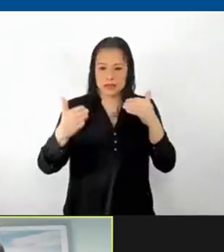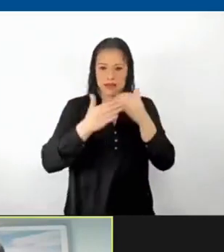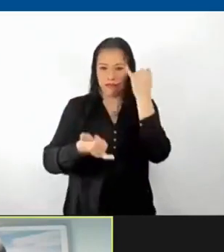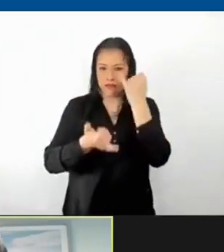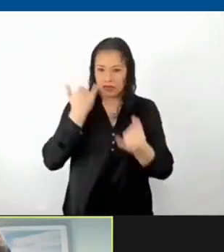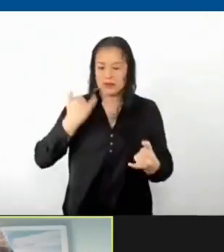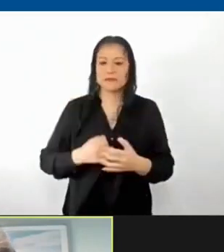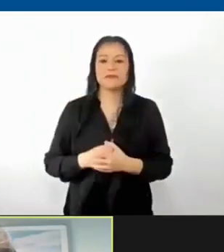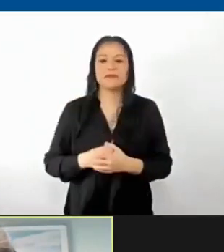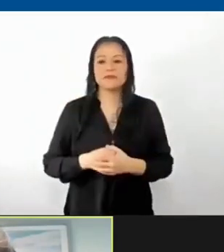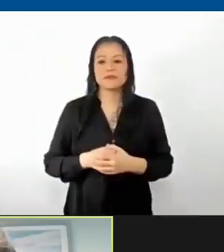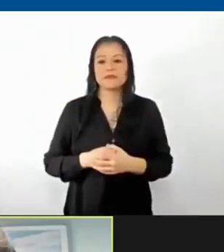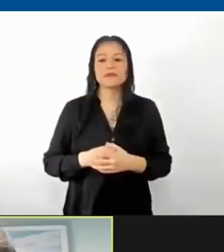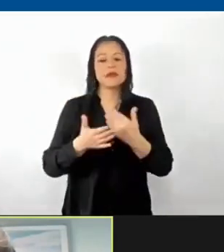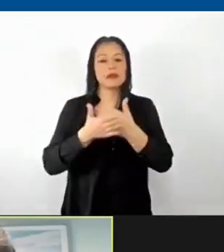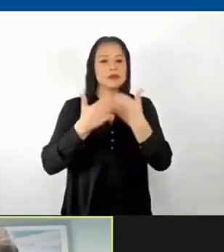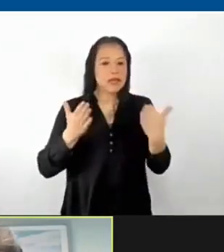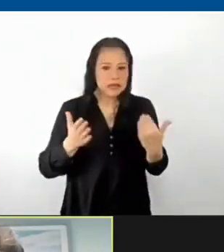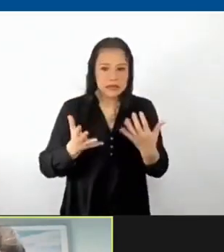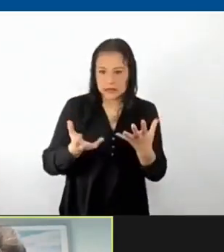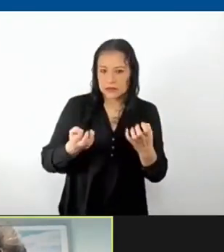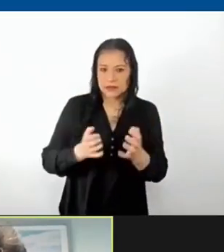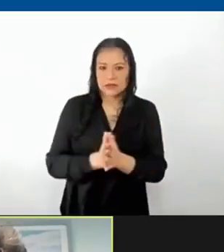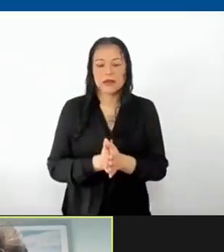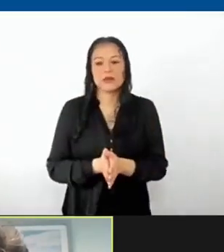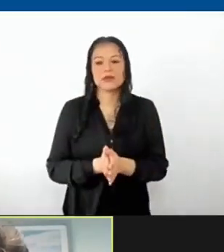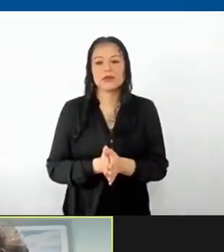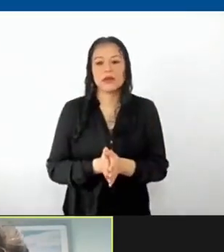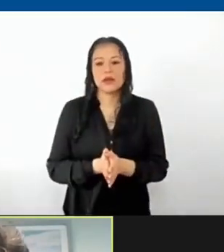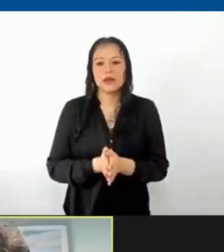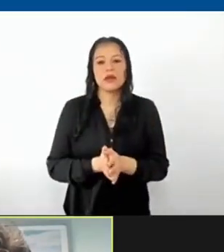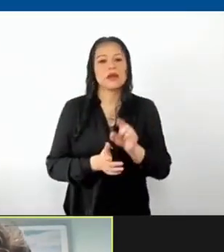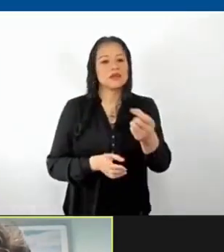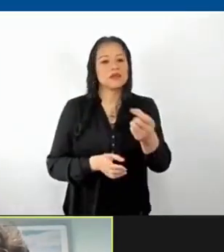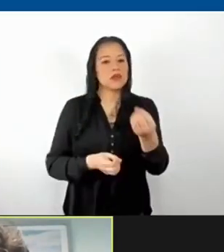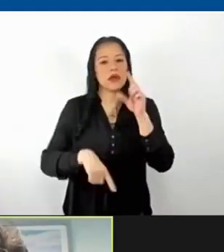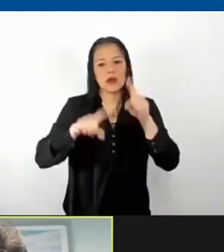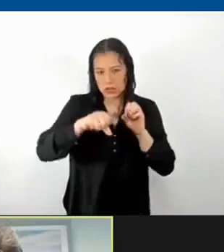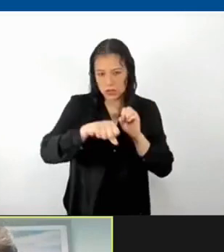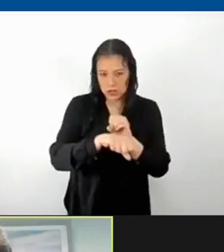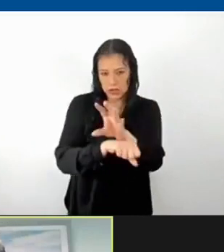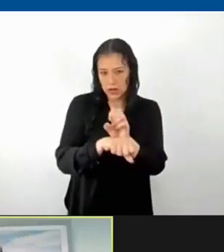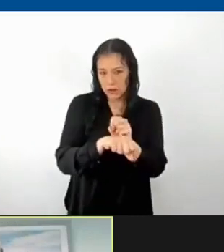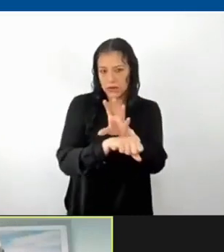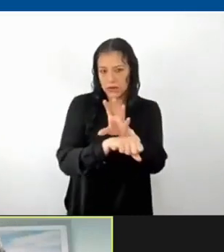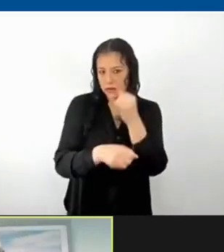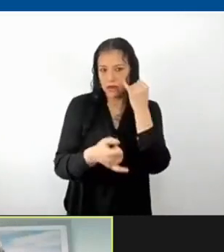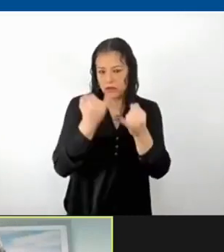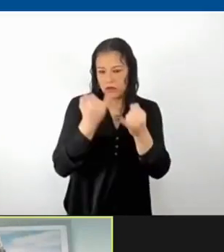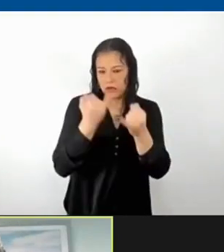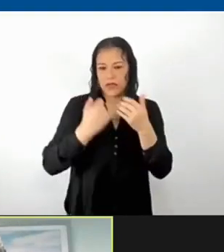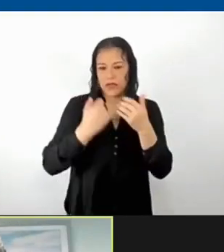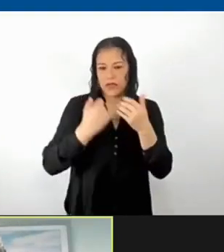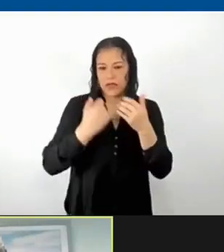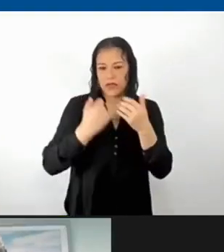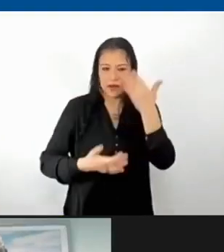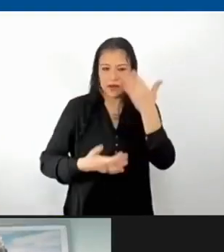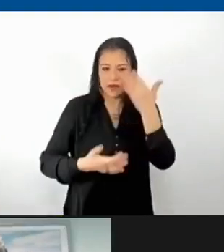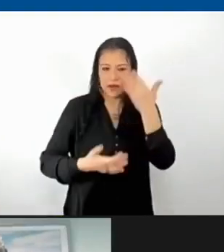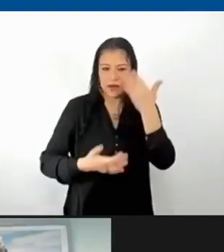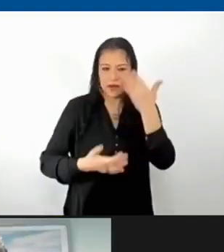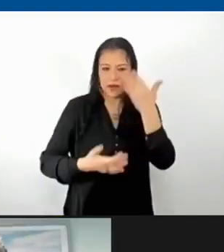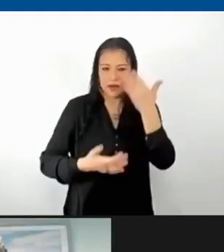final. Sin antes, quisiéramos que nos diga algunas recomendaciones finales por parte de su persona. Muy